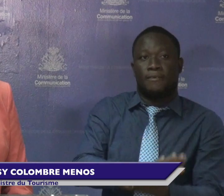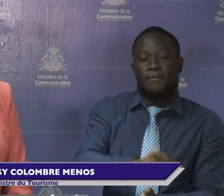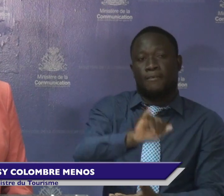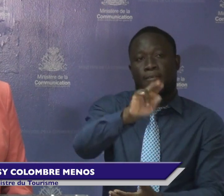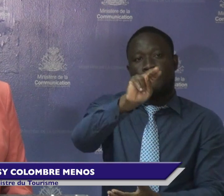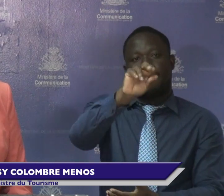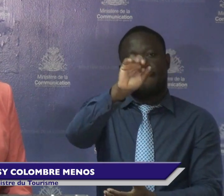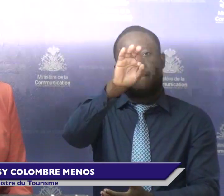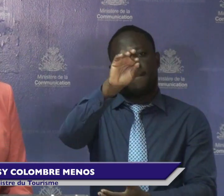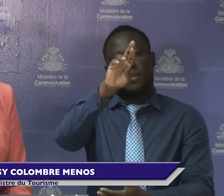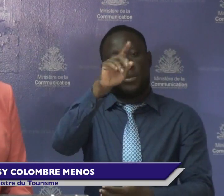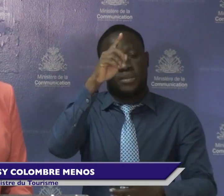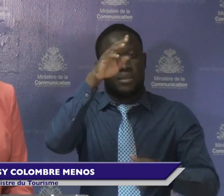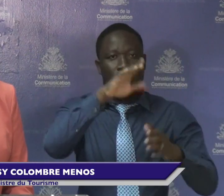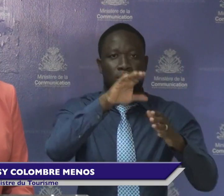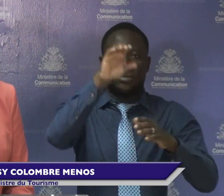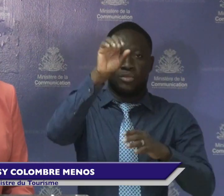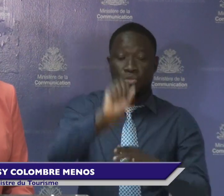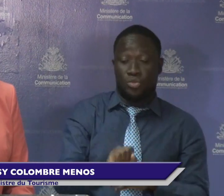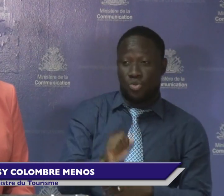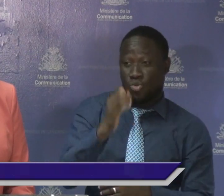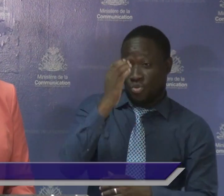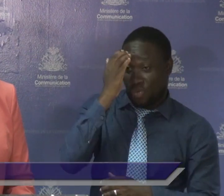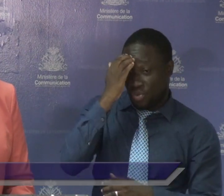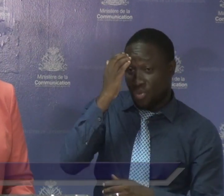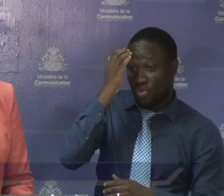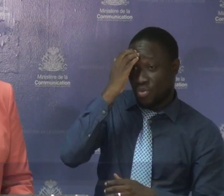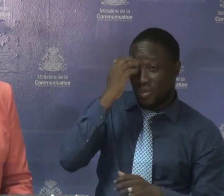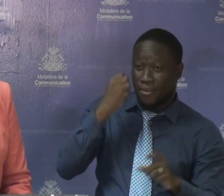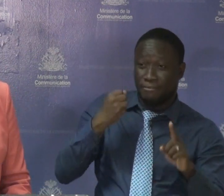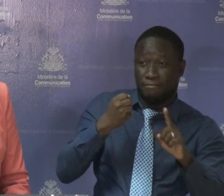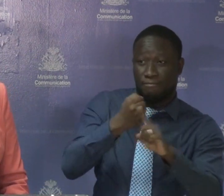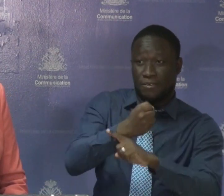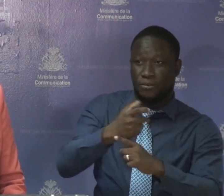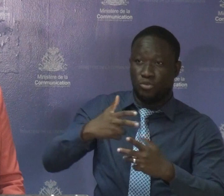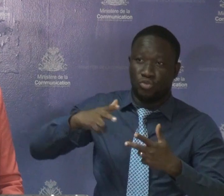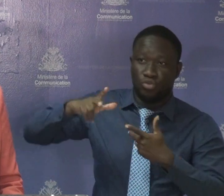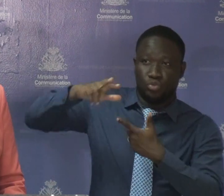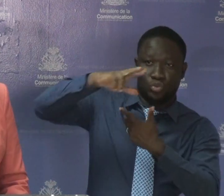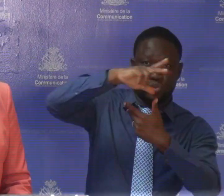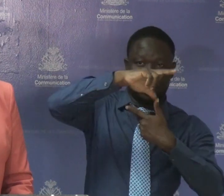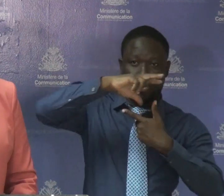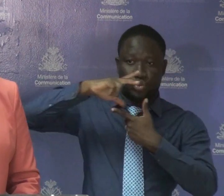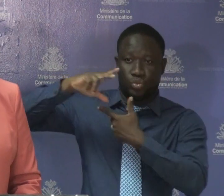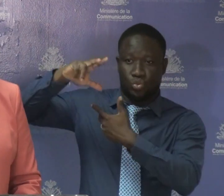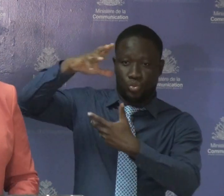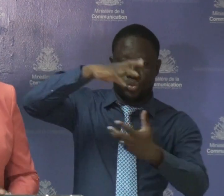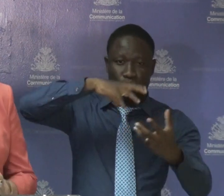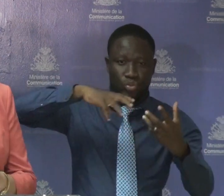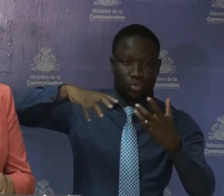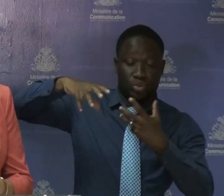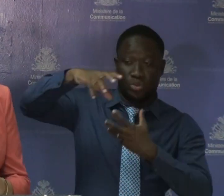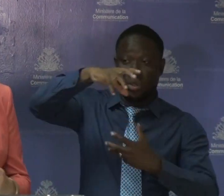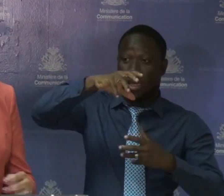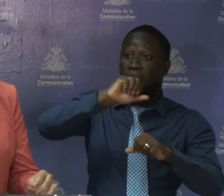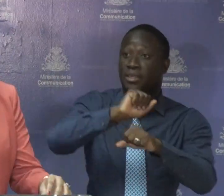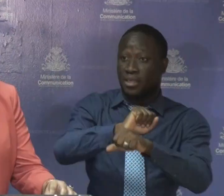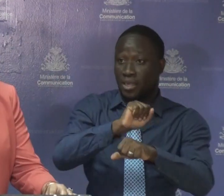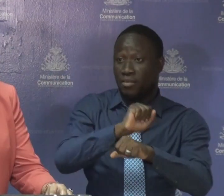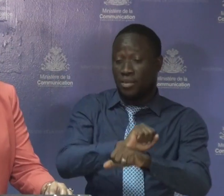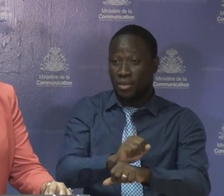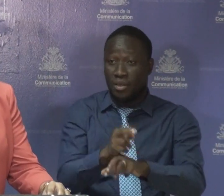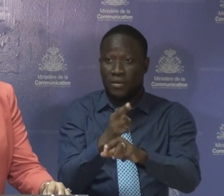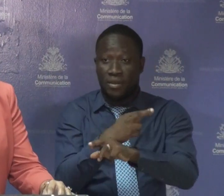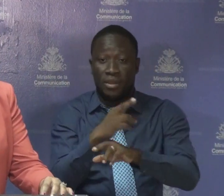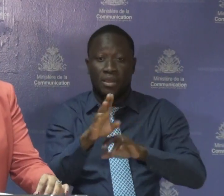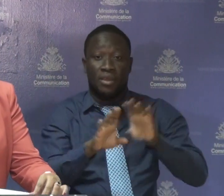est dans le sud. Qui était noté qu'on est qui était très affecté après cyclone après passage cyclone Mathieu. Donc les travaux d'aménagement ont déjà fait, ont déjà